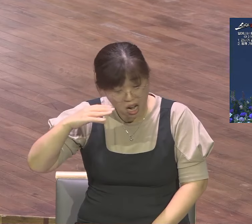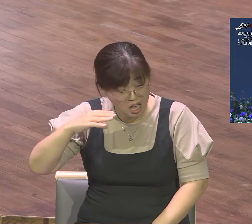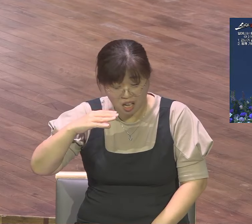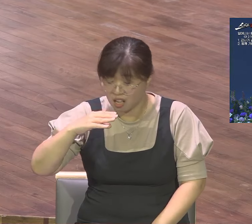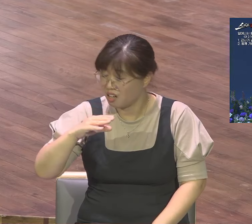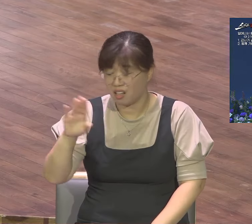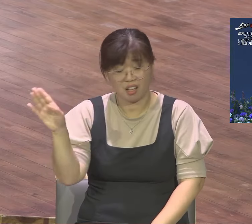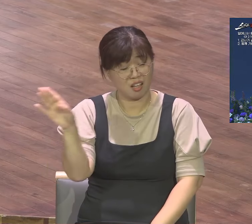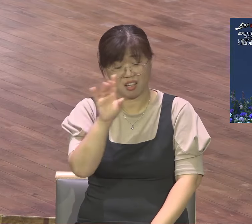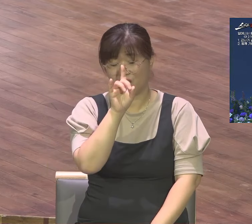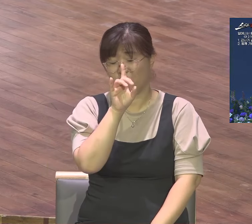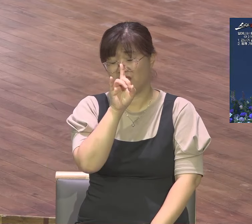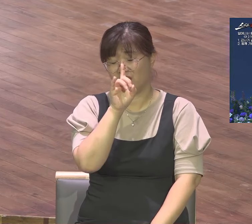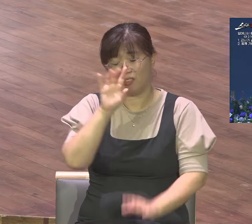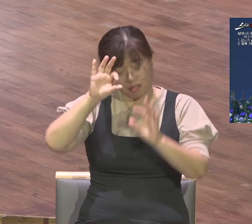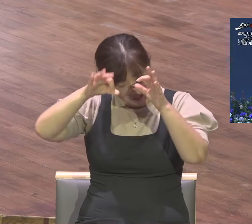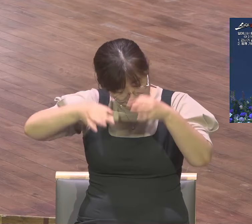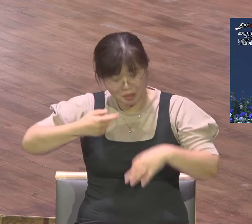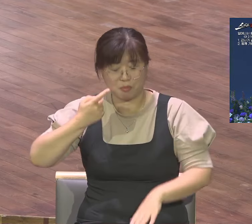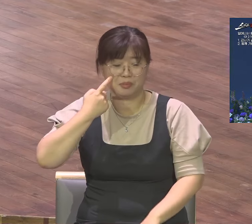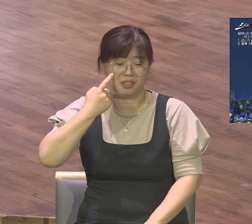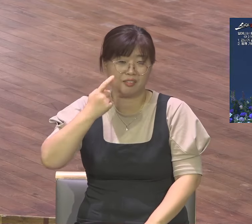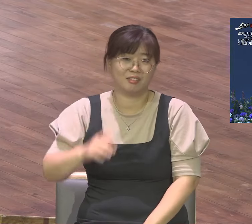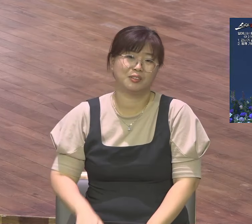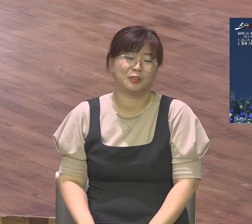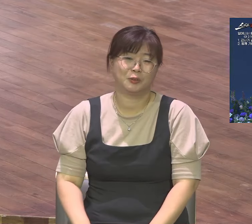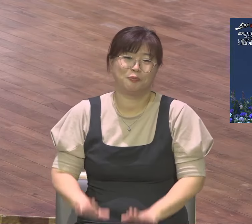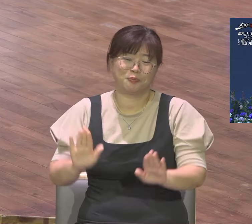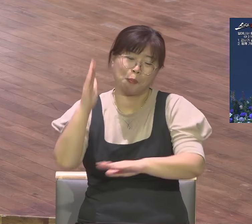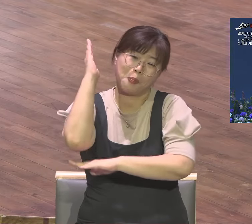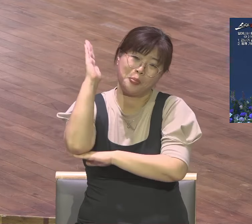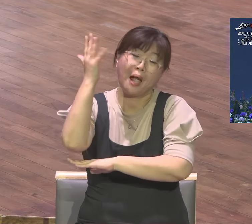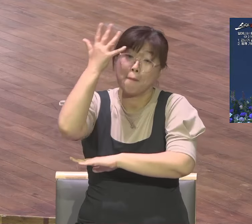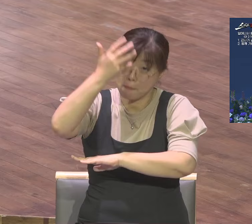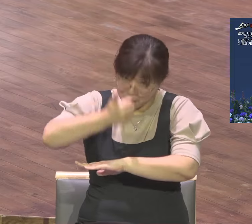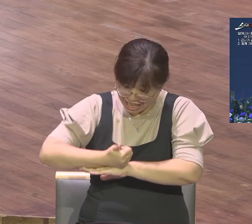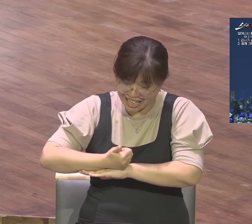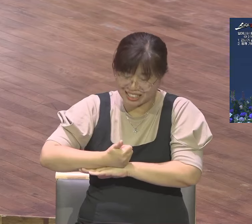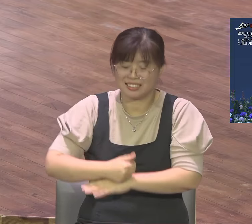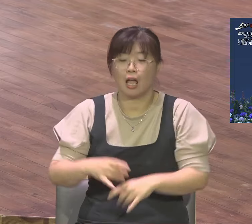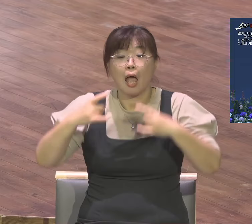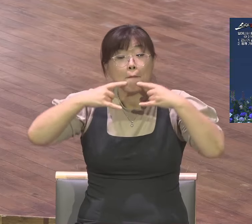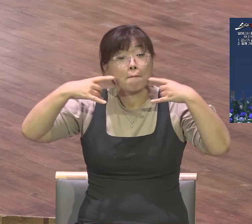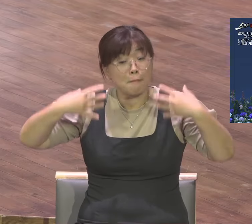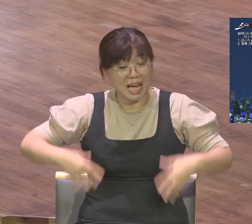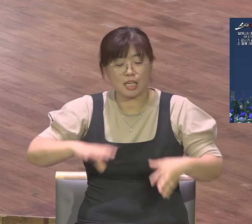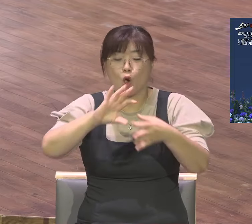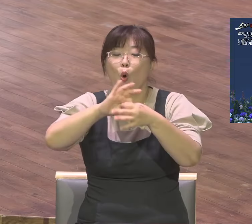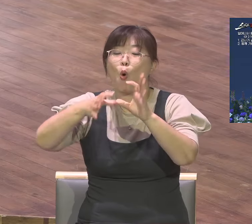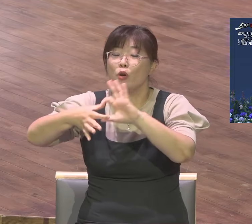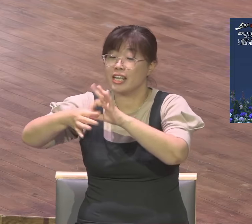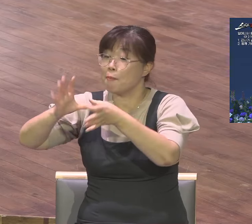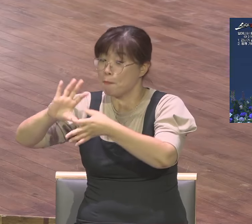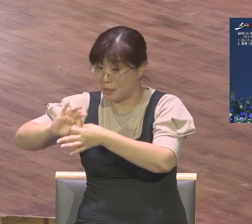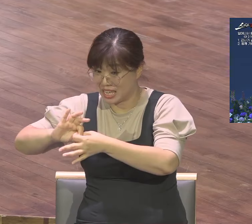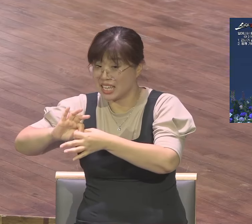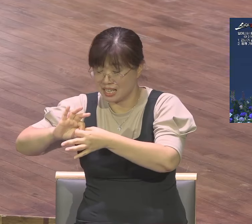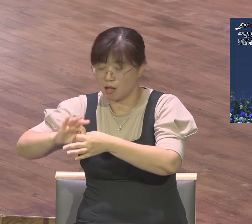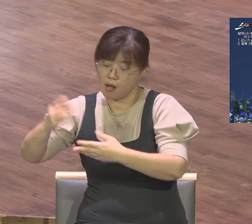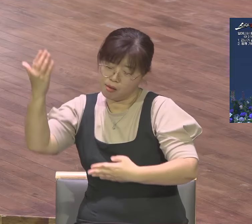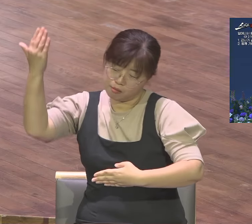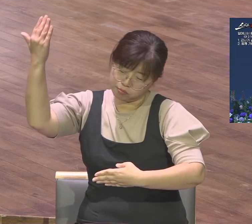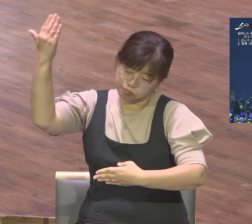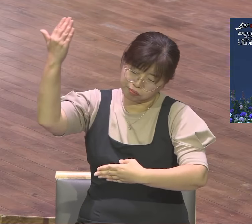축복합니다. 결론입니다. 파리올림픽 대단을 막 내려졌는데 다양한 뒷이야기들이 지금 많이 나오죠. 그 가운데